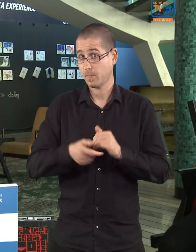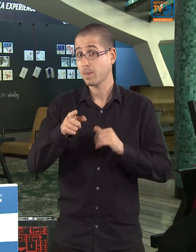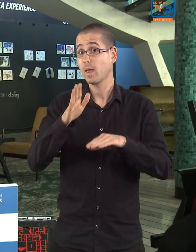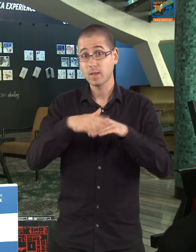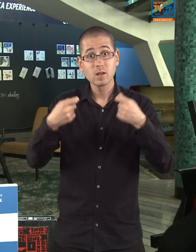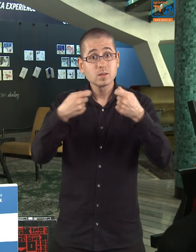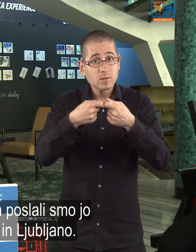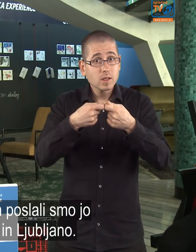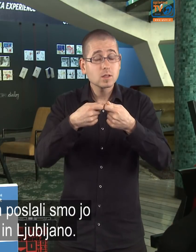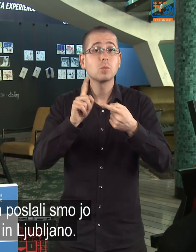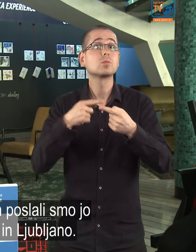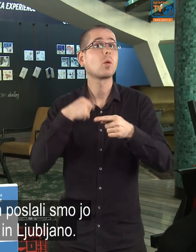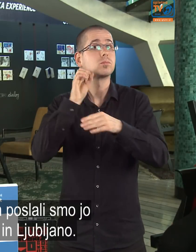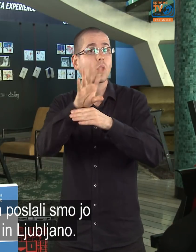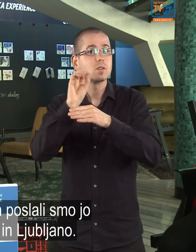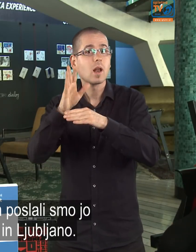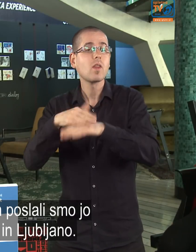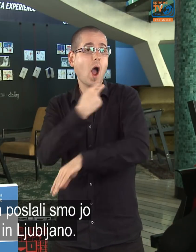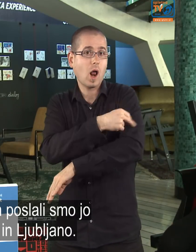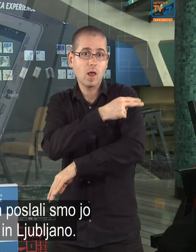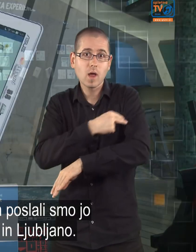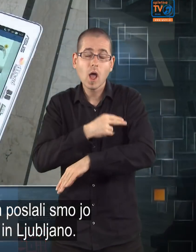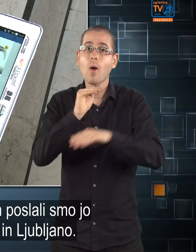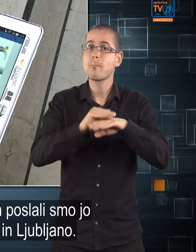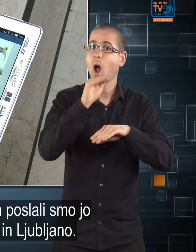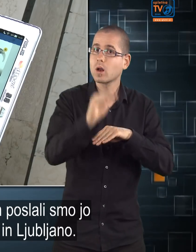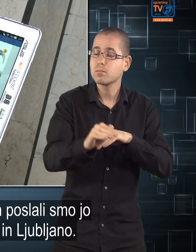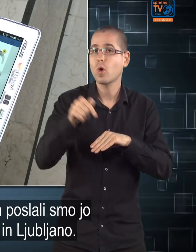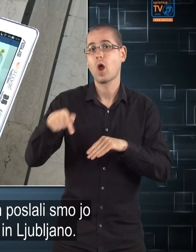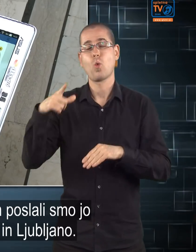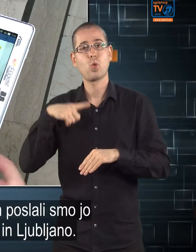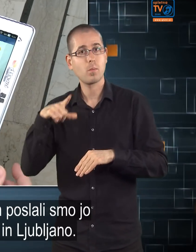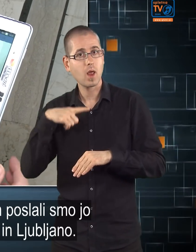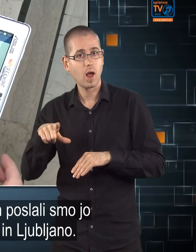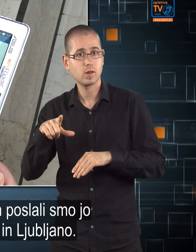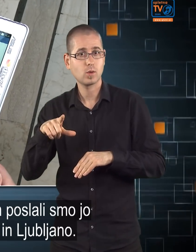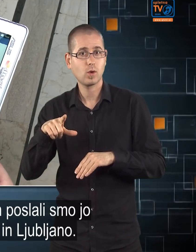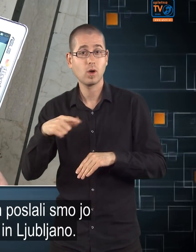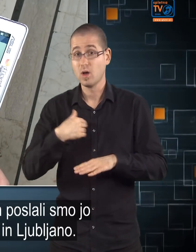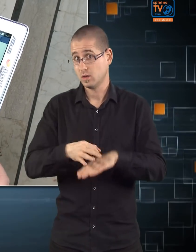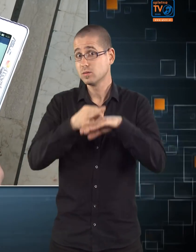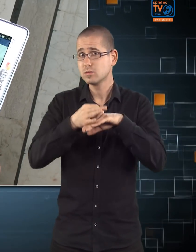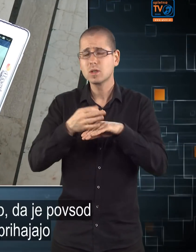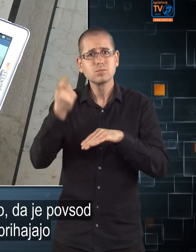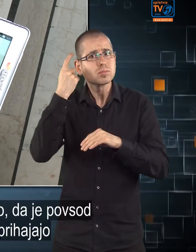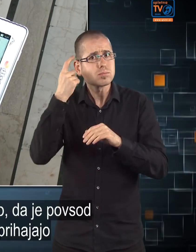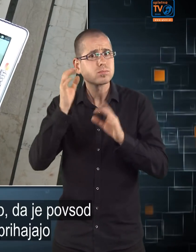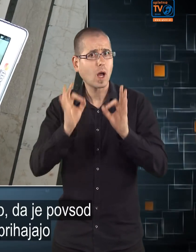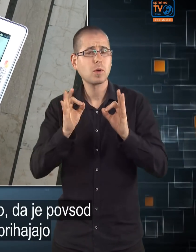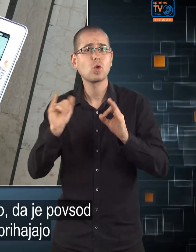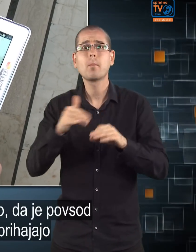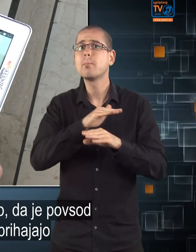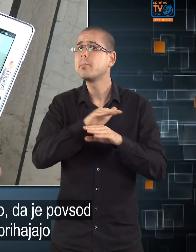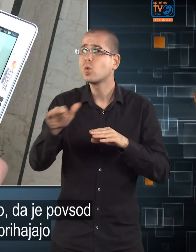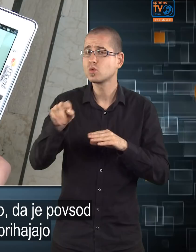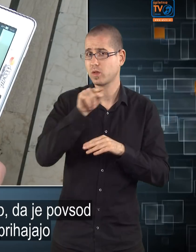Ja, drugače na zvezi, pa poslali smo na klinike v Maribor, v Ljubljano. Zdi se mi pač smiselno, da je